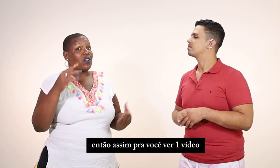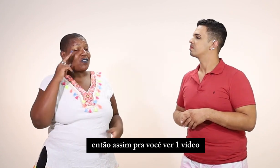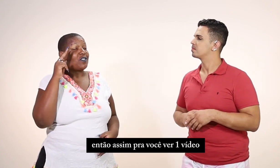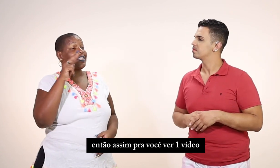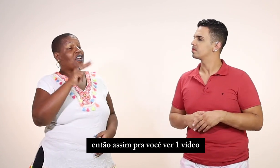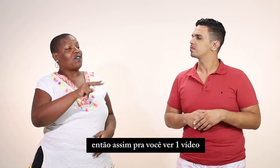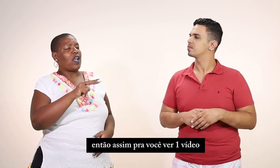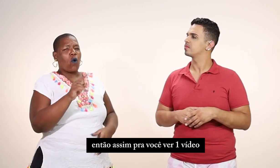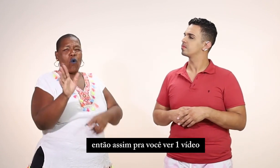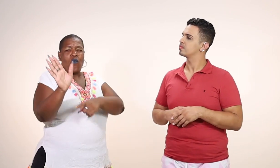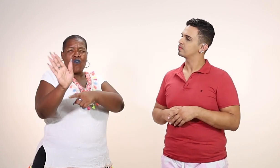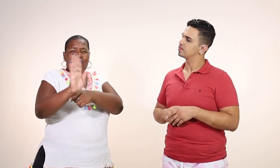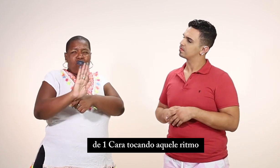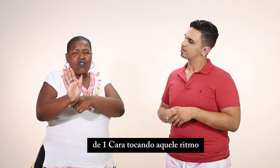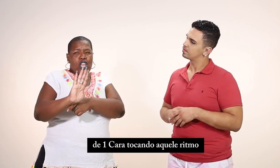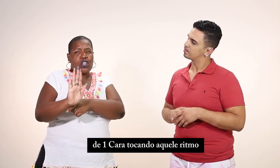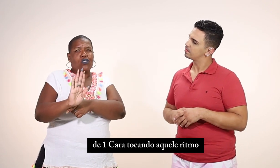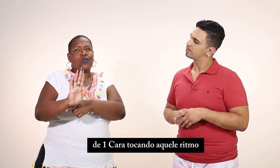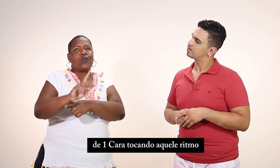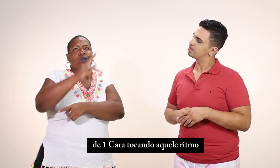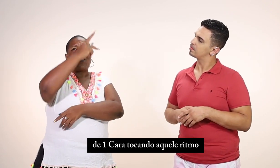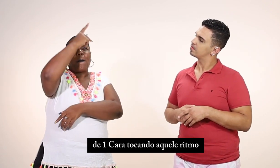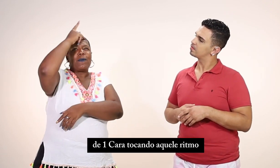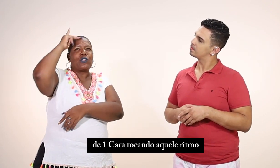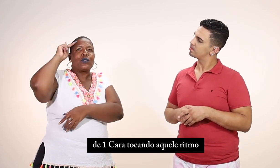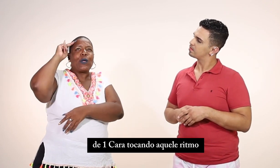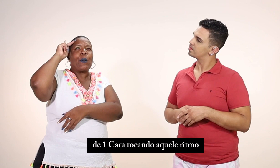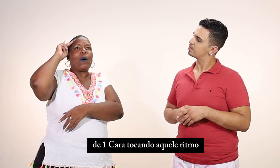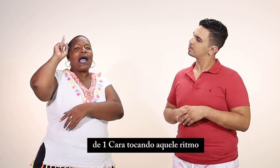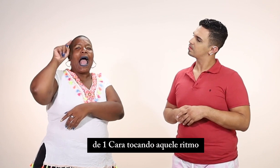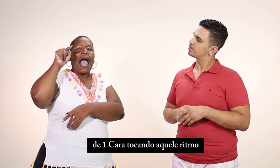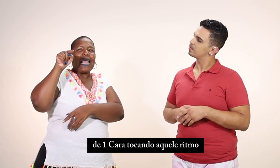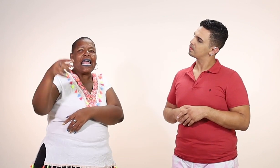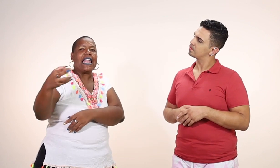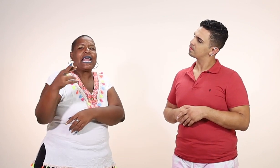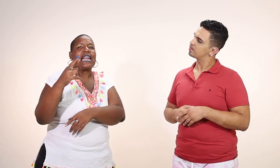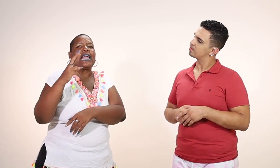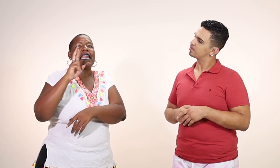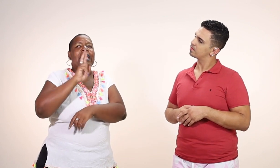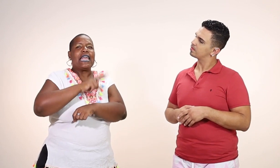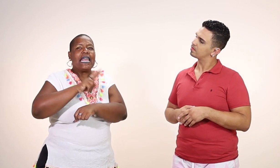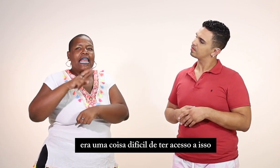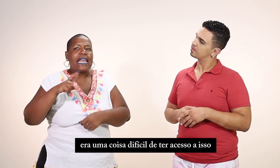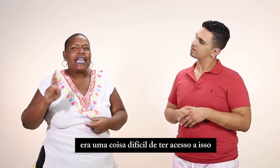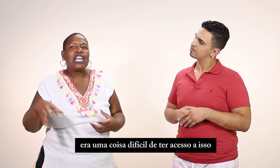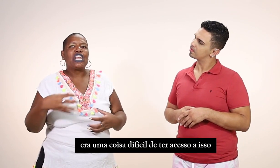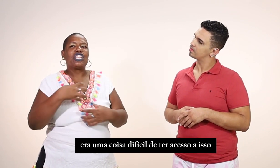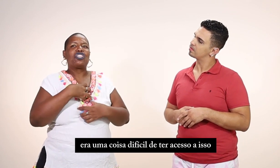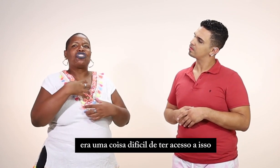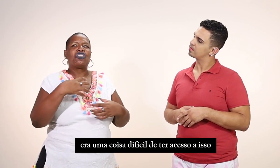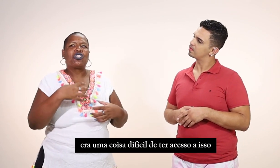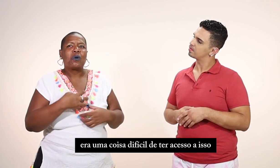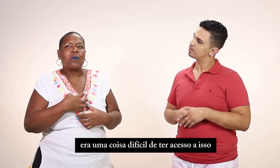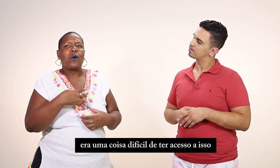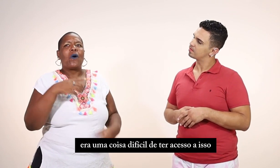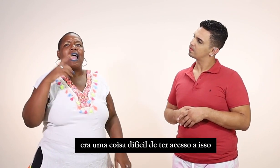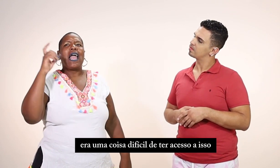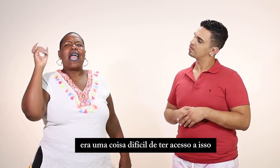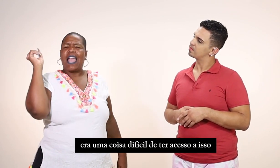um vídeo de um cara tocando aquele ritmo, era uma coisa difícil de você ter